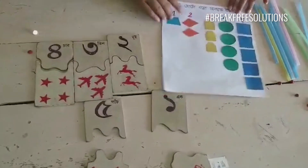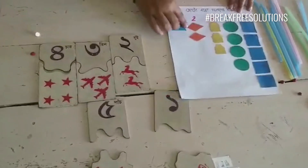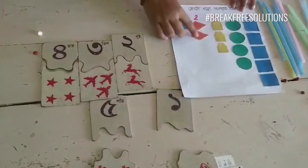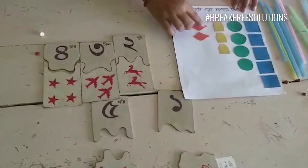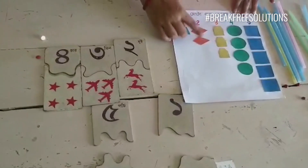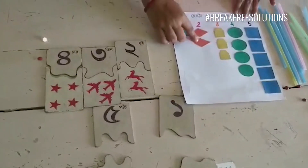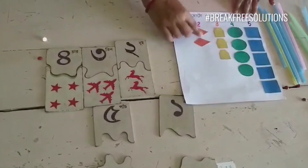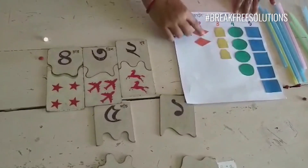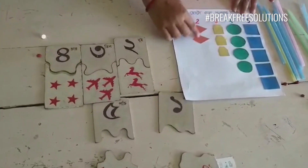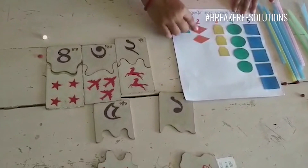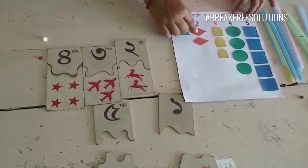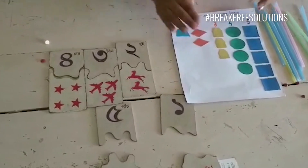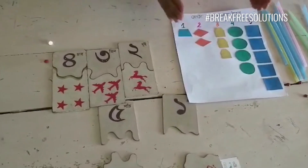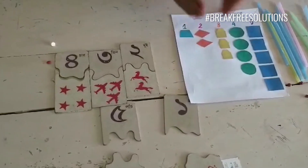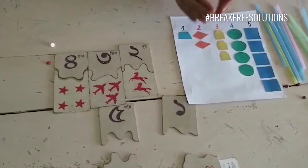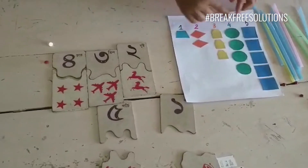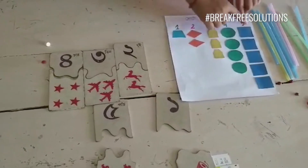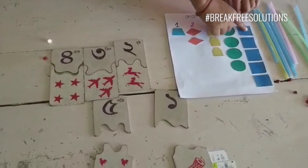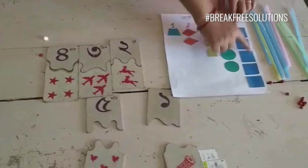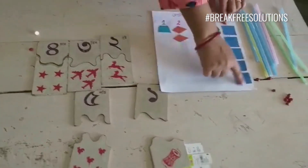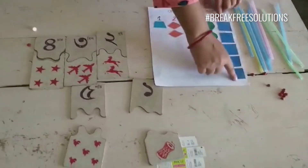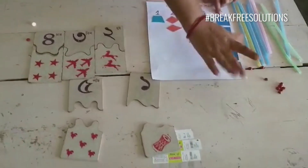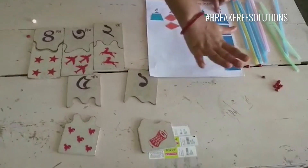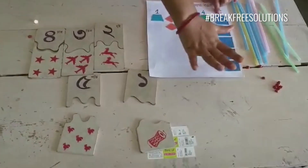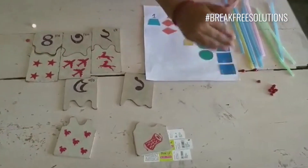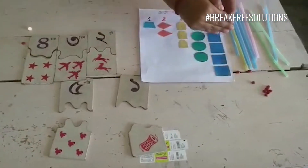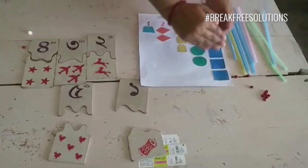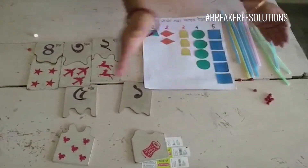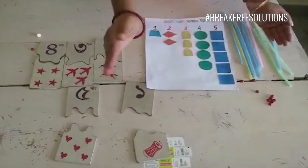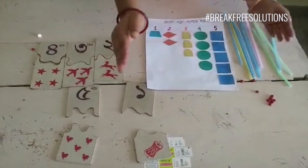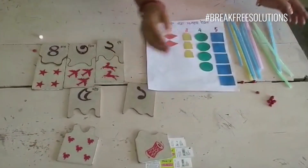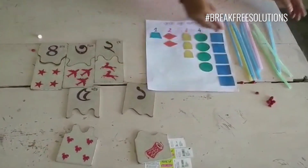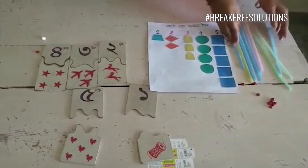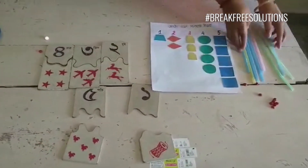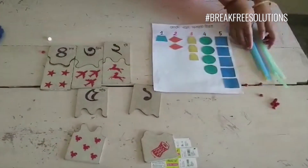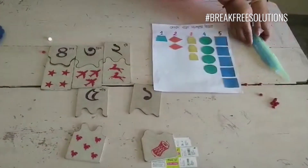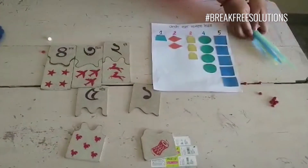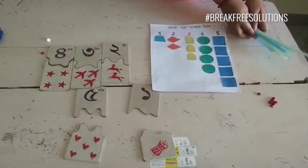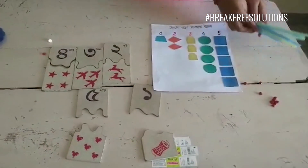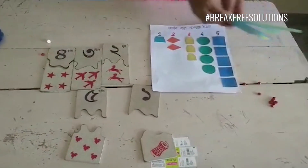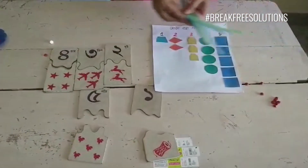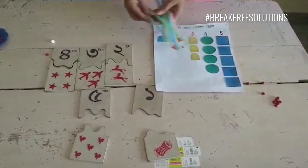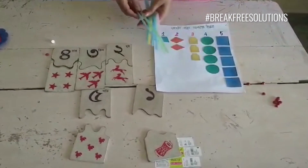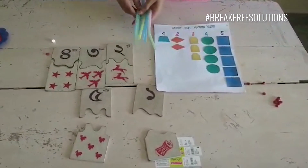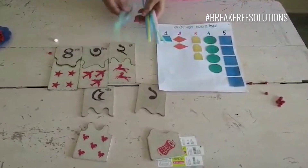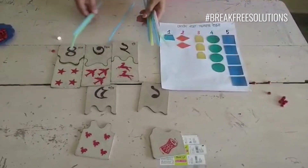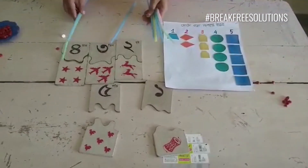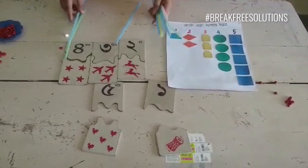ওরা দেখতে পাচ্ছে, 2 মানে দুটো ছবি ছোট, 5 মানে 5টা ছবি বড়। তারপর আমি হয়তো এগুলো দিয়ে নানান রকম